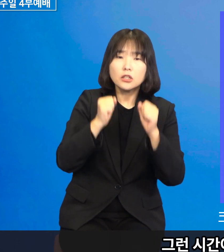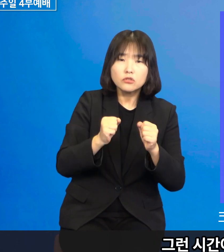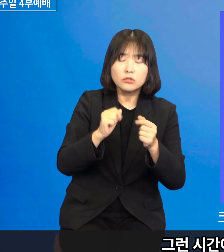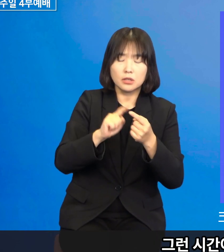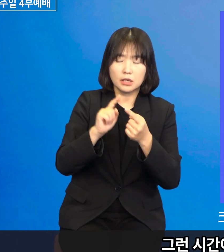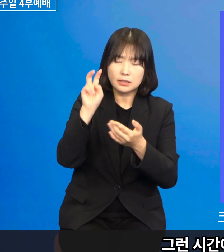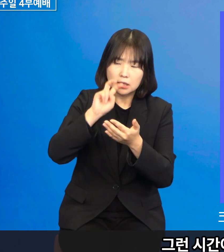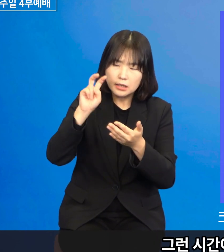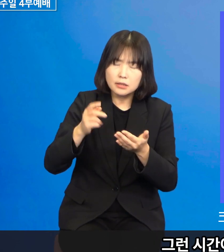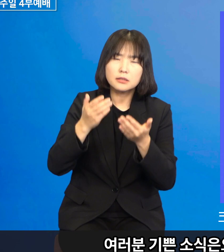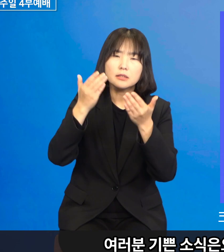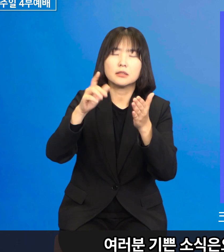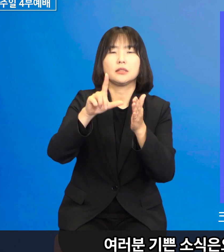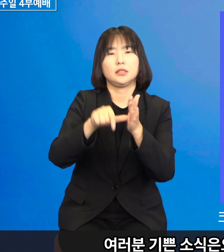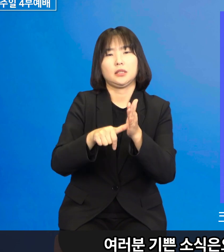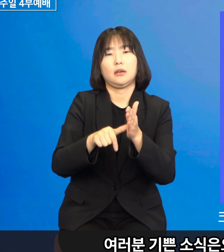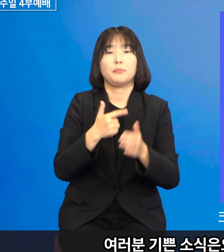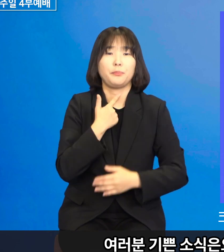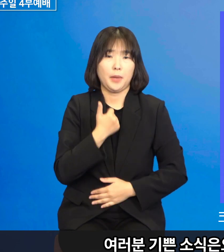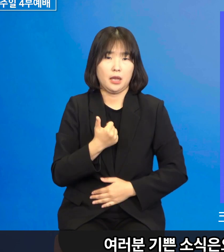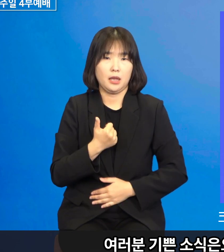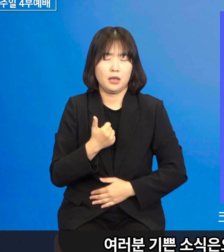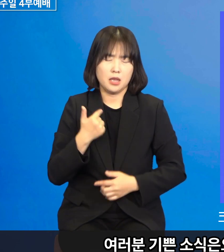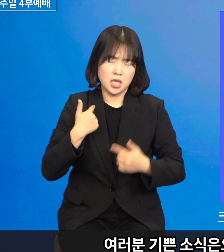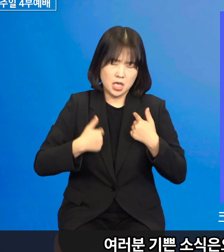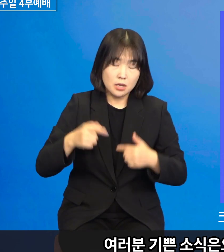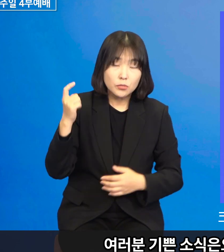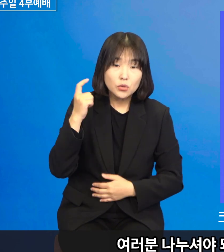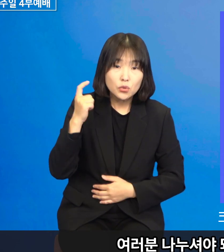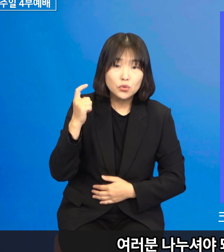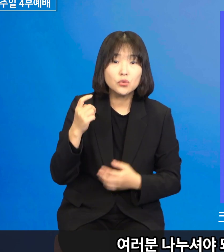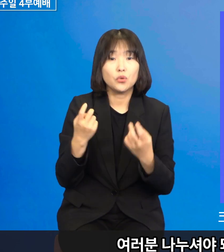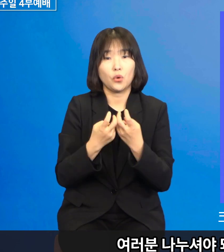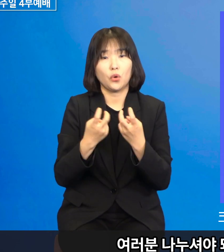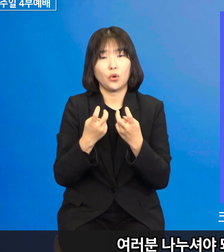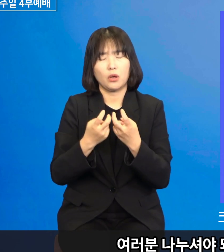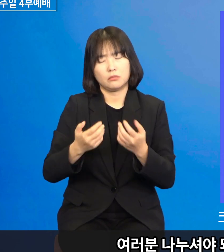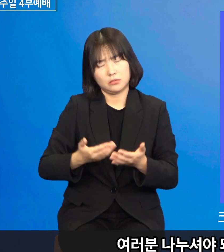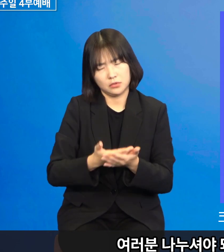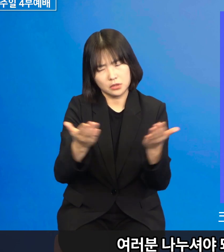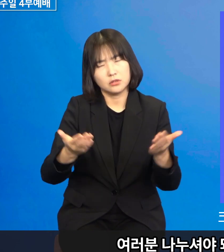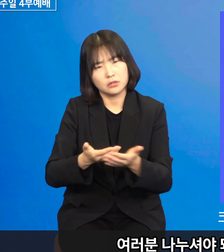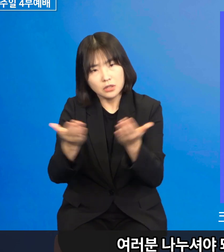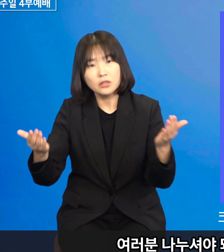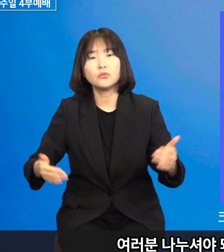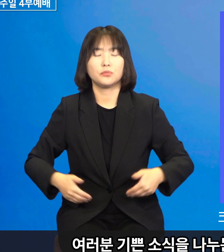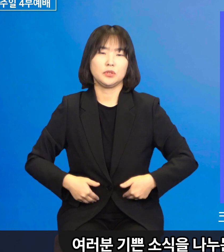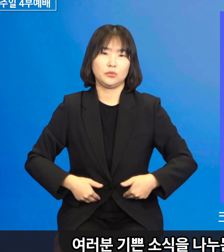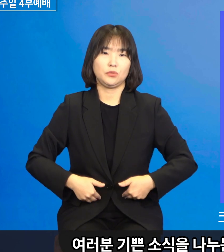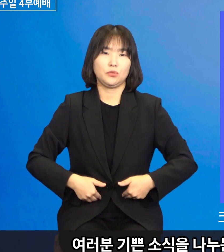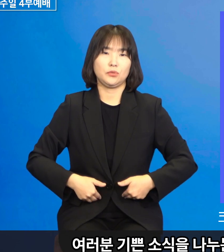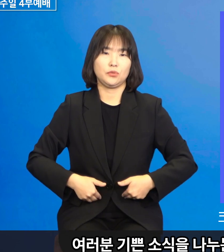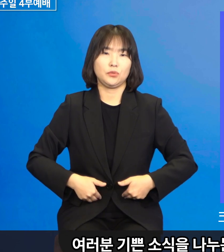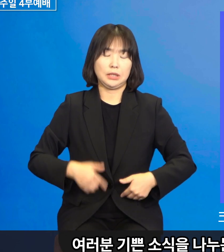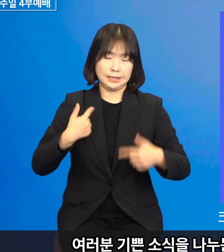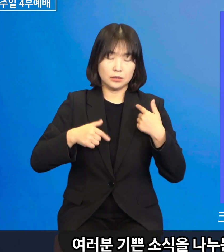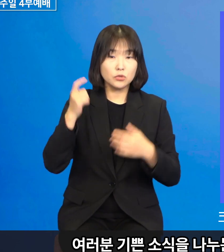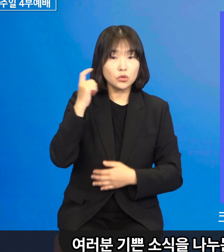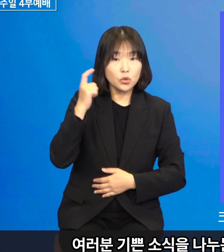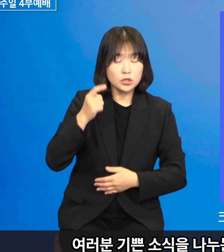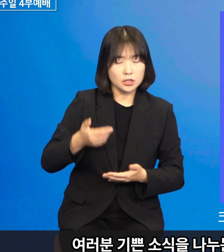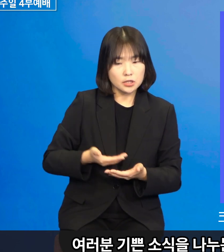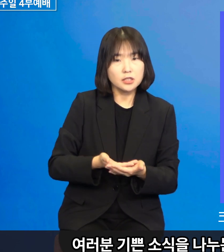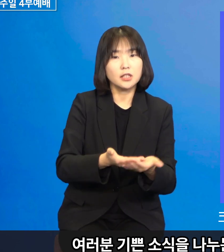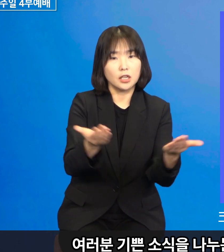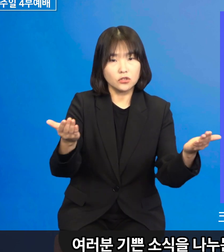찬양하는 그런 시간이 되었습니다. 여러분, 기쁜 소식은요 어떻게 됩니까? 여러분, 나누셔야 돼요. 나누셔야 됩니다. 여러분, 기쁜 소식을